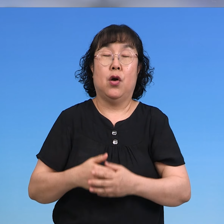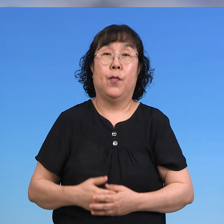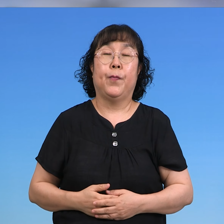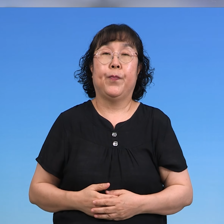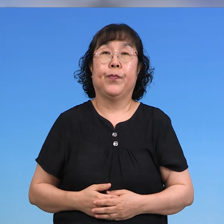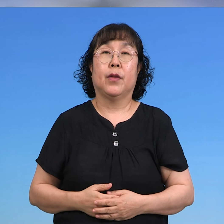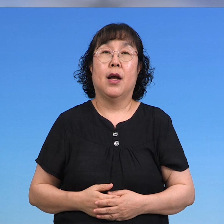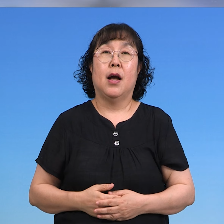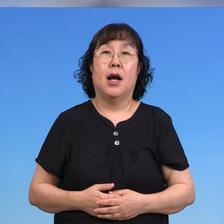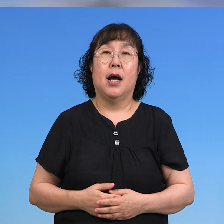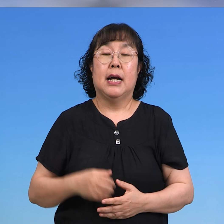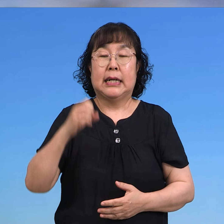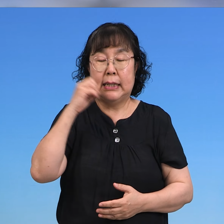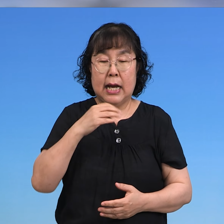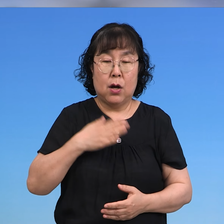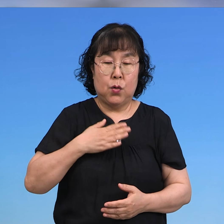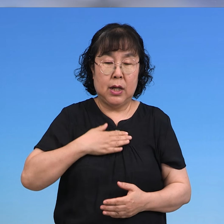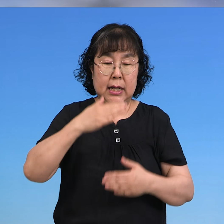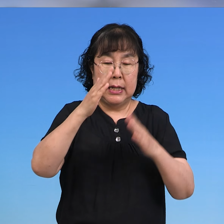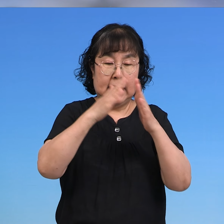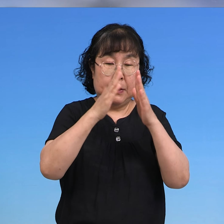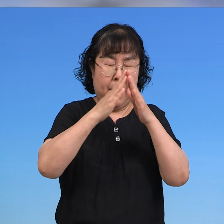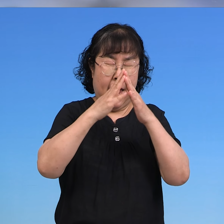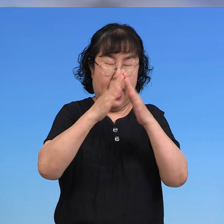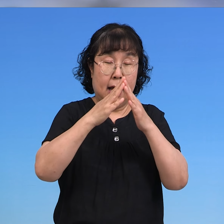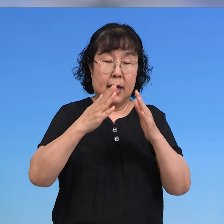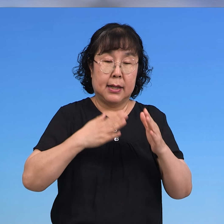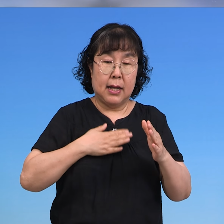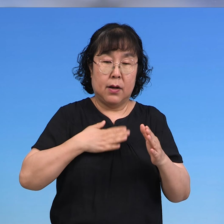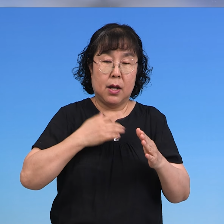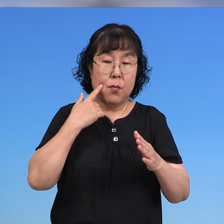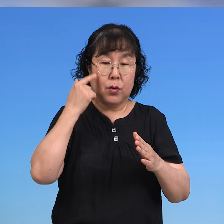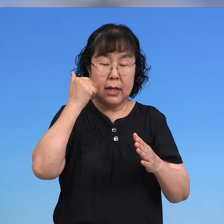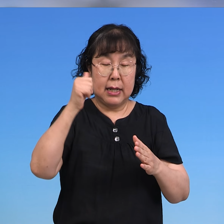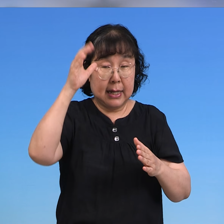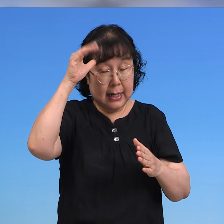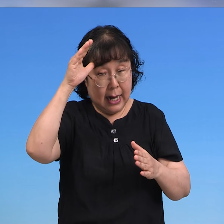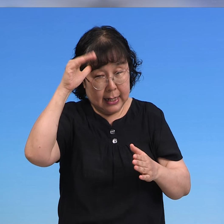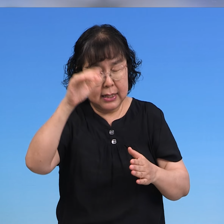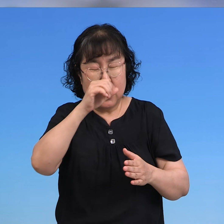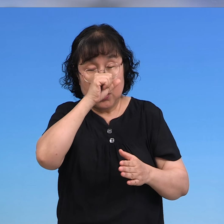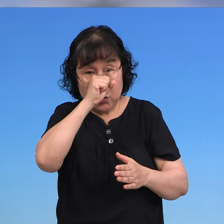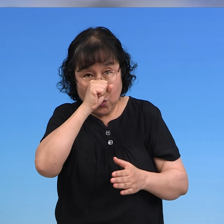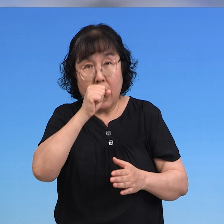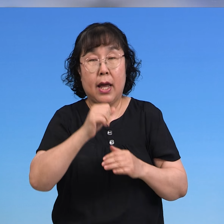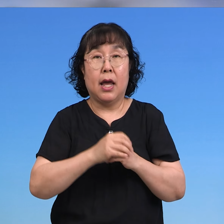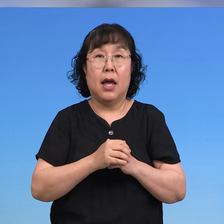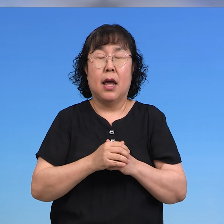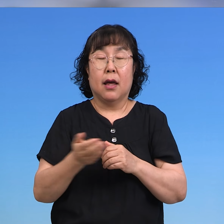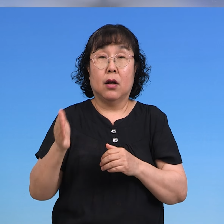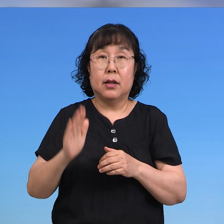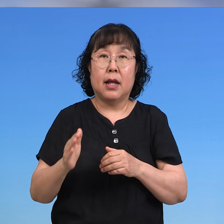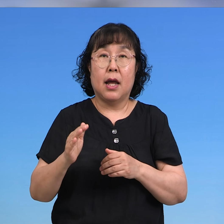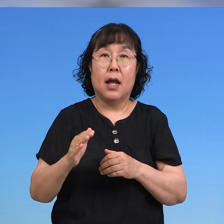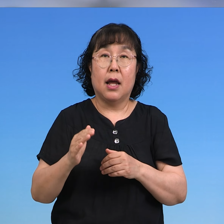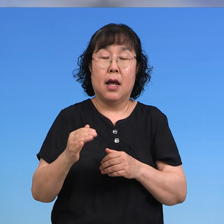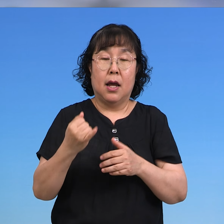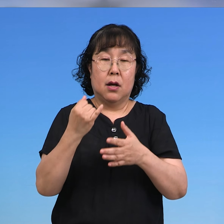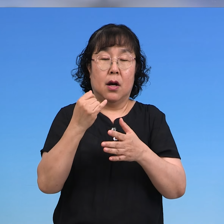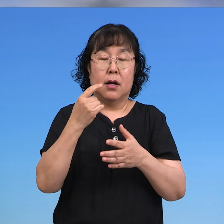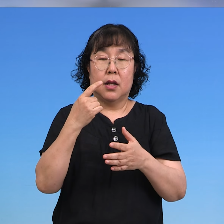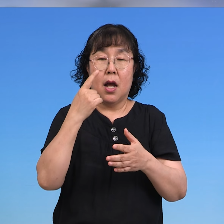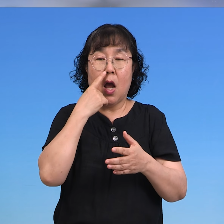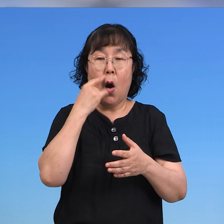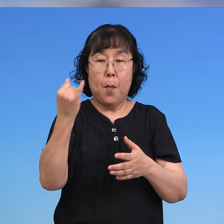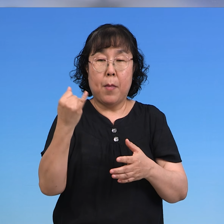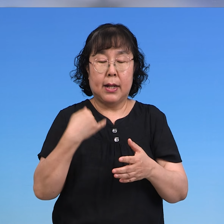그냥 우리 목사님이 강아지를 좋아하는데 그 두 여자 때문에 못 키운다고 설교를 제가 했더니 그 한 여자는 우리 어머니,